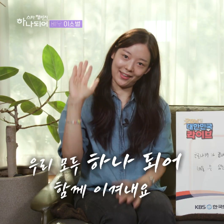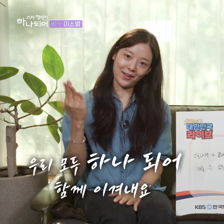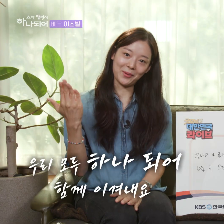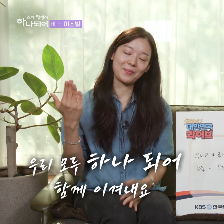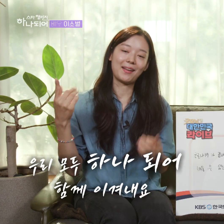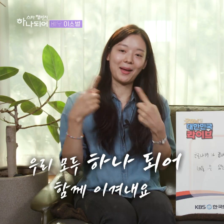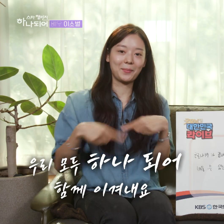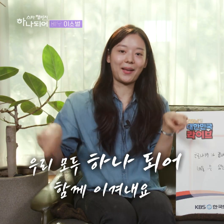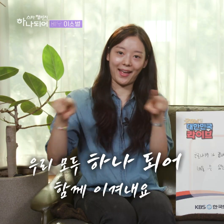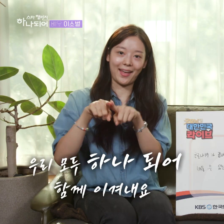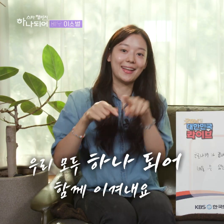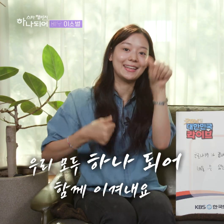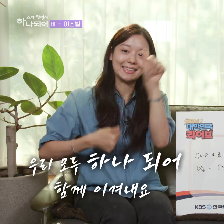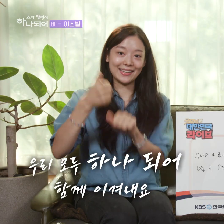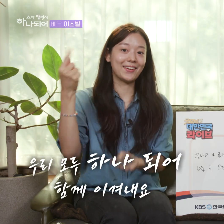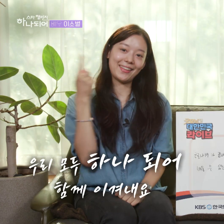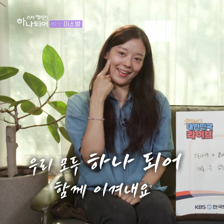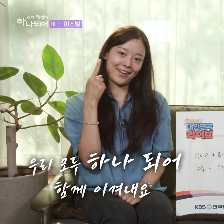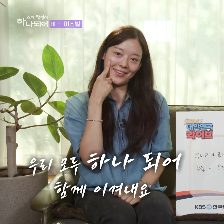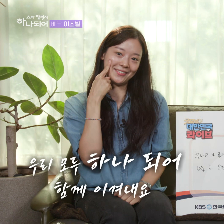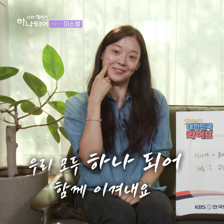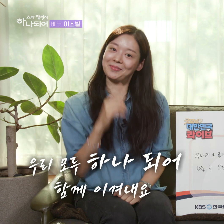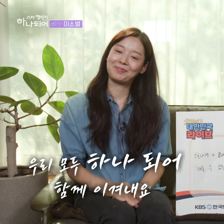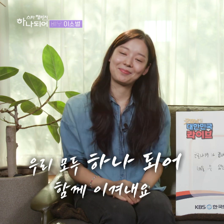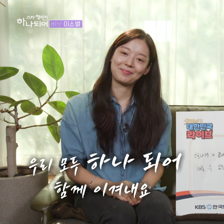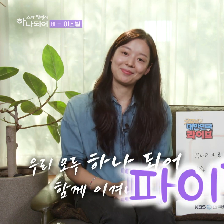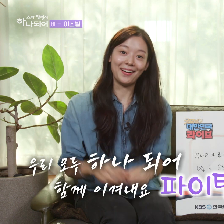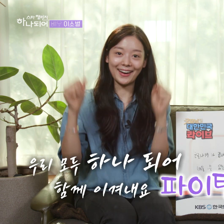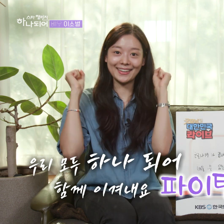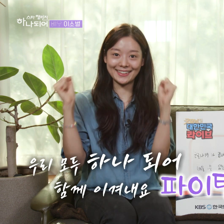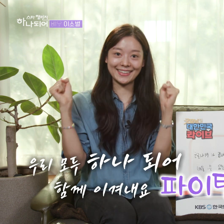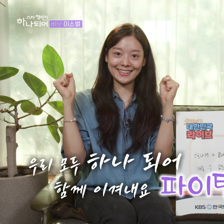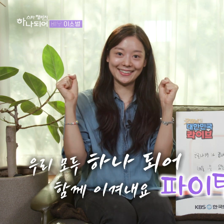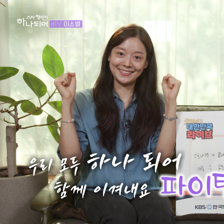하나 되어 함께 이어내요. 화이팅!